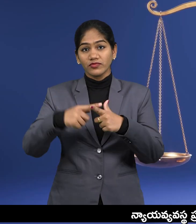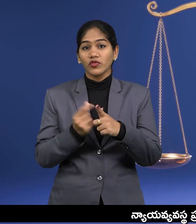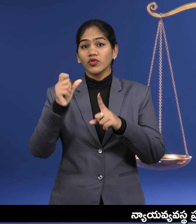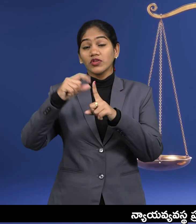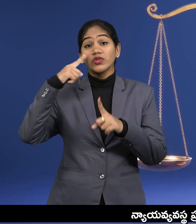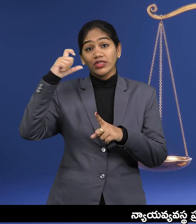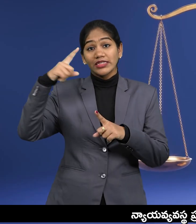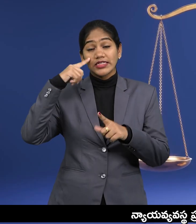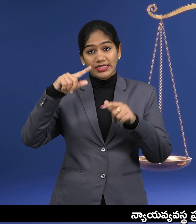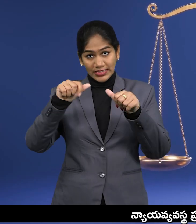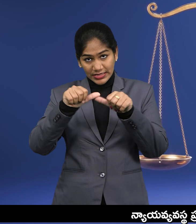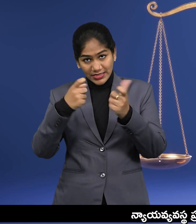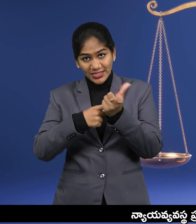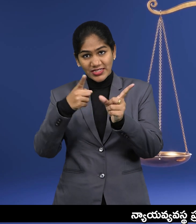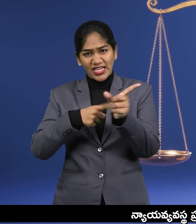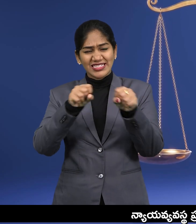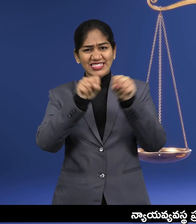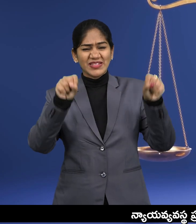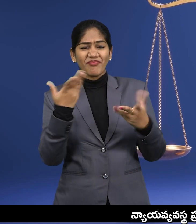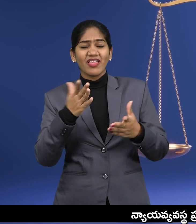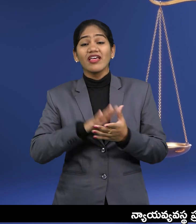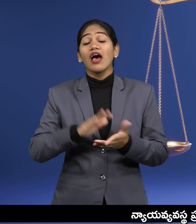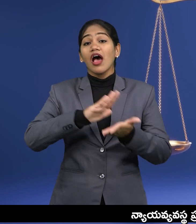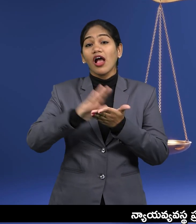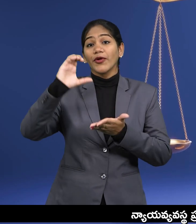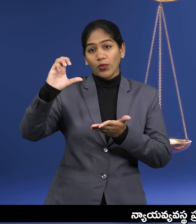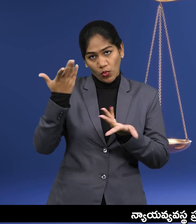న్యాయ వ్యవస్థ ప్రభుత్వం నుండి స్వతంత్రంగా ఉంటుంది.